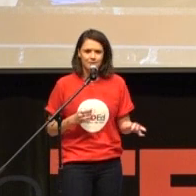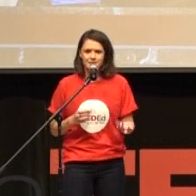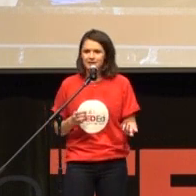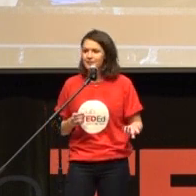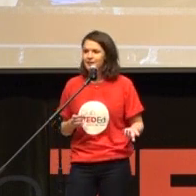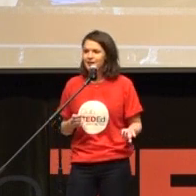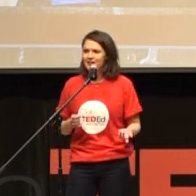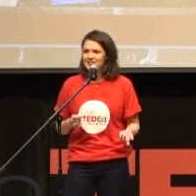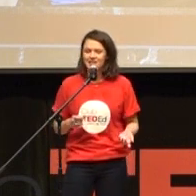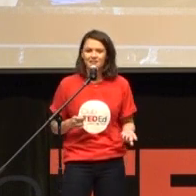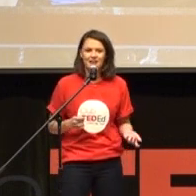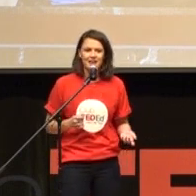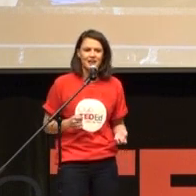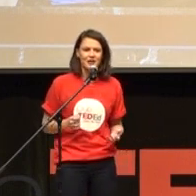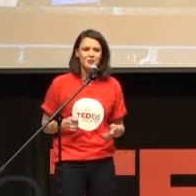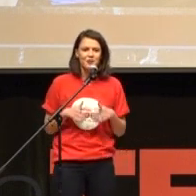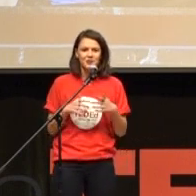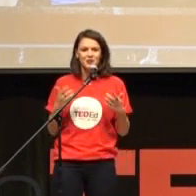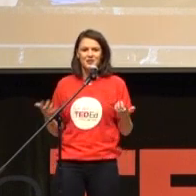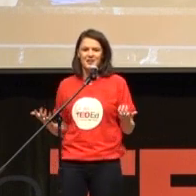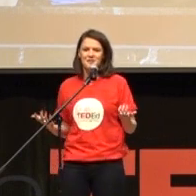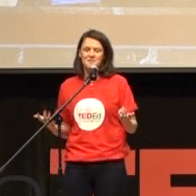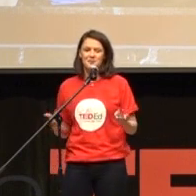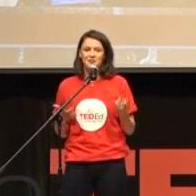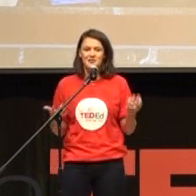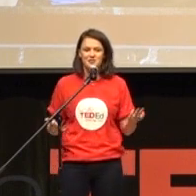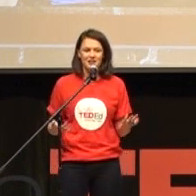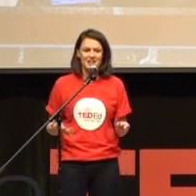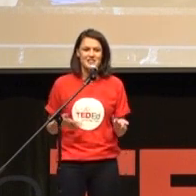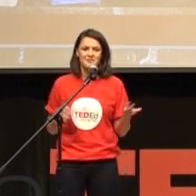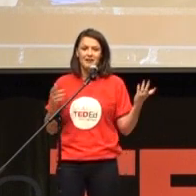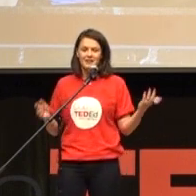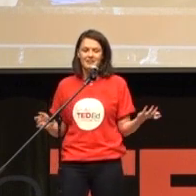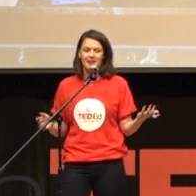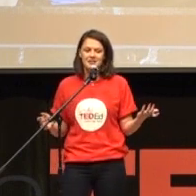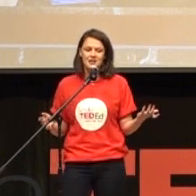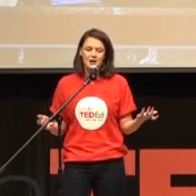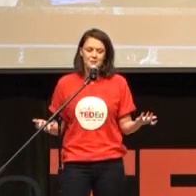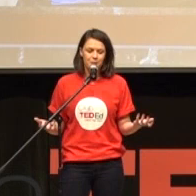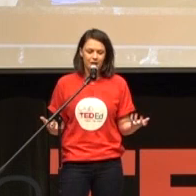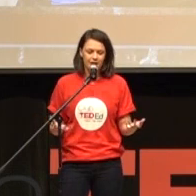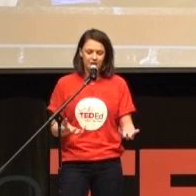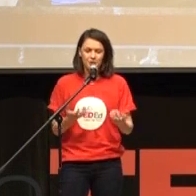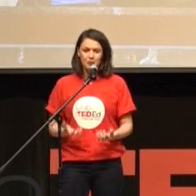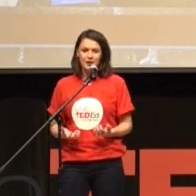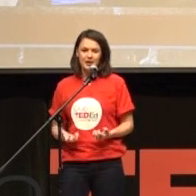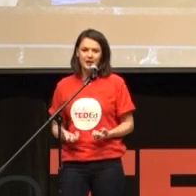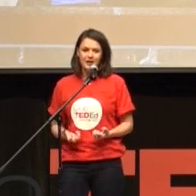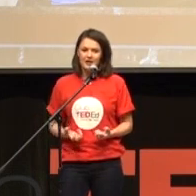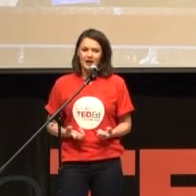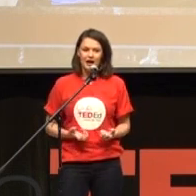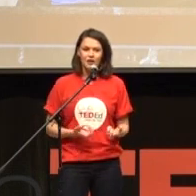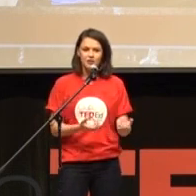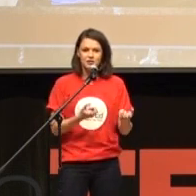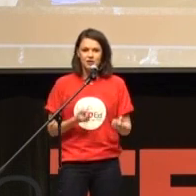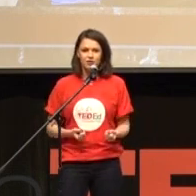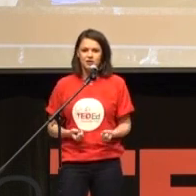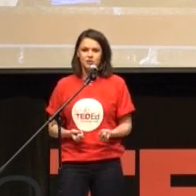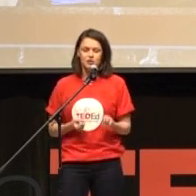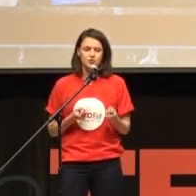significaría? Significaría que un montón de profesoras y maestras puedan incluir a los chicos con